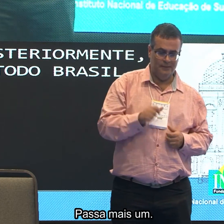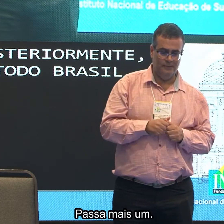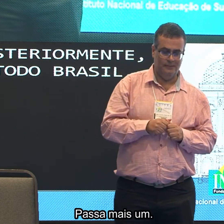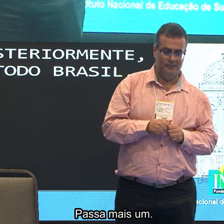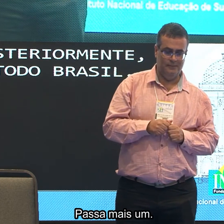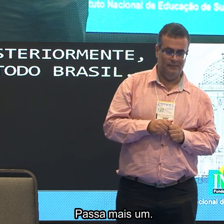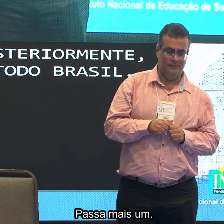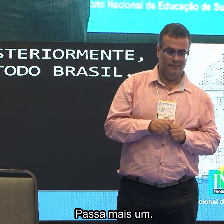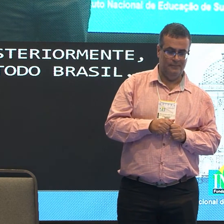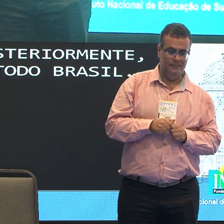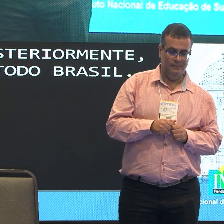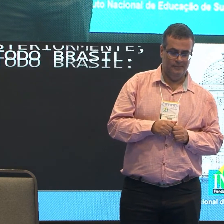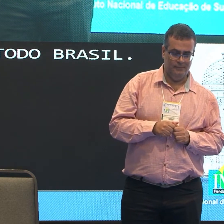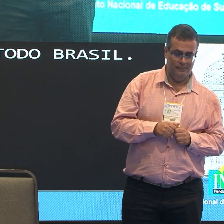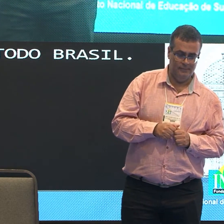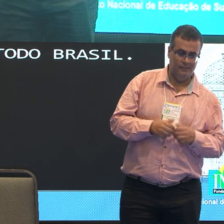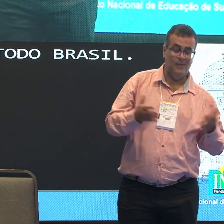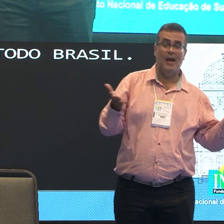Passa mais um.